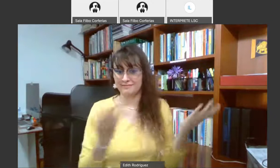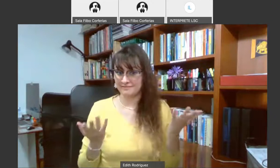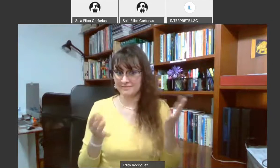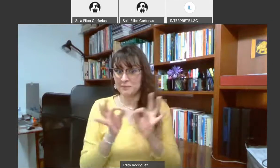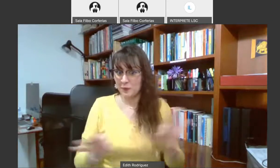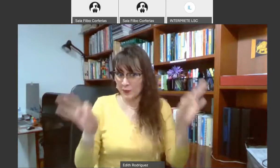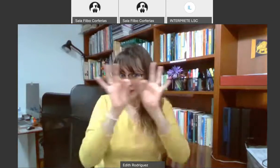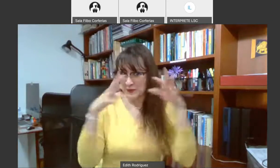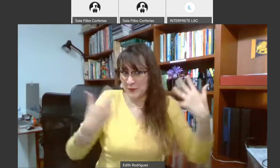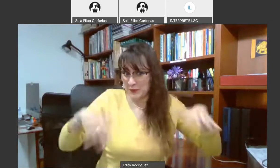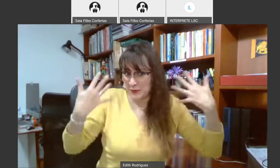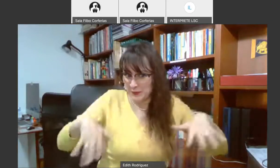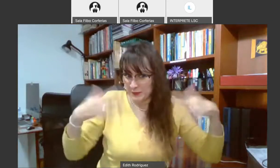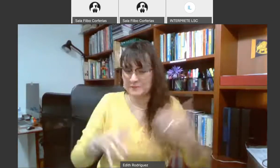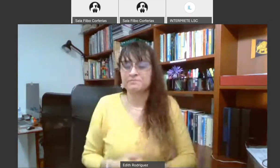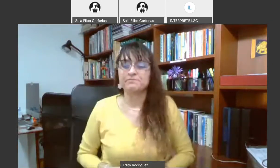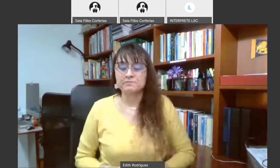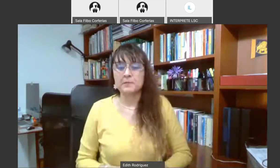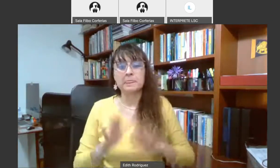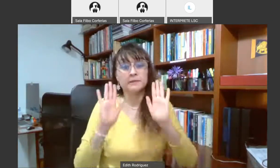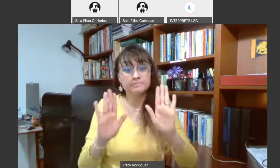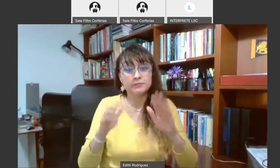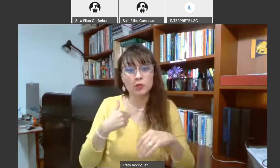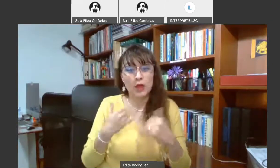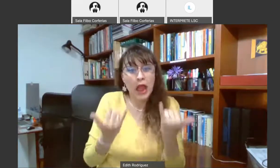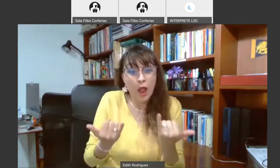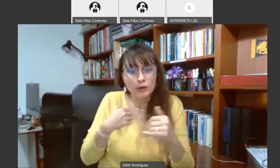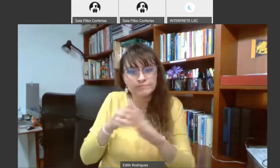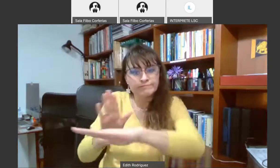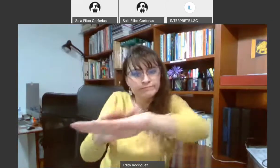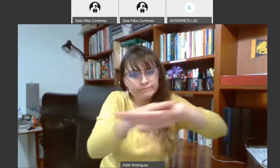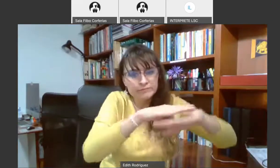pues permite conectar con diferentes lenguas también.